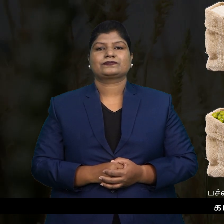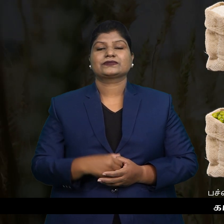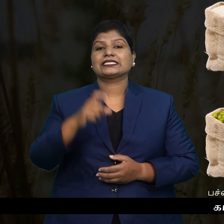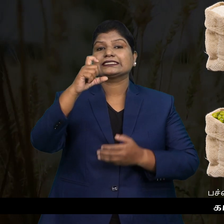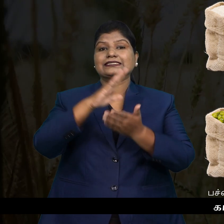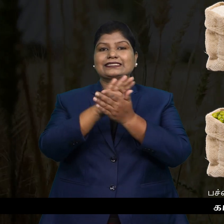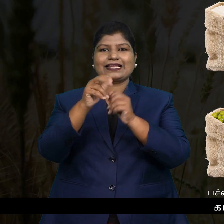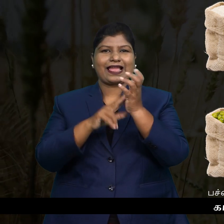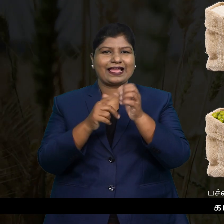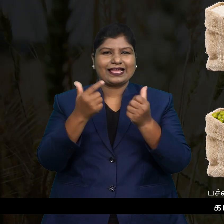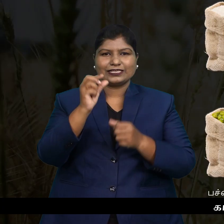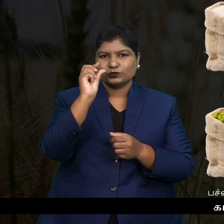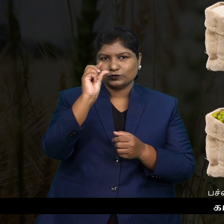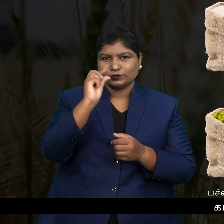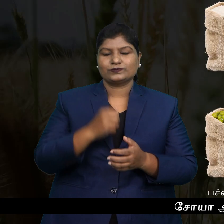கடலைப்பருப்பு,